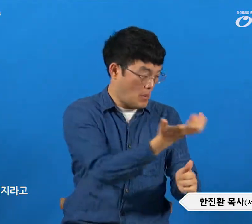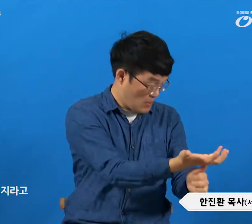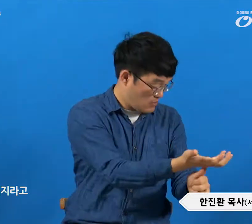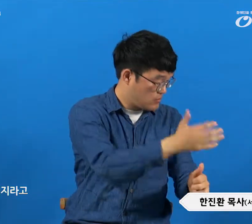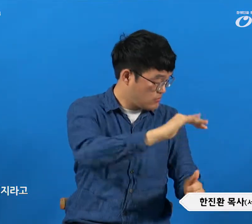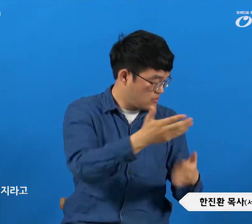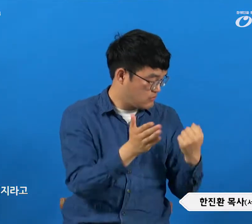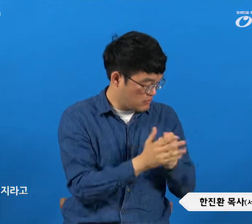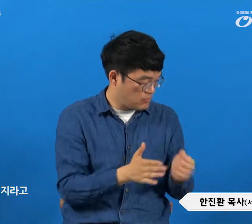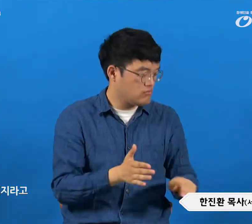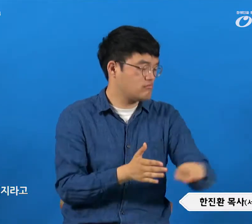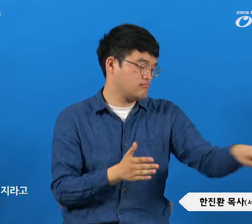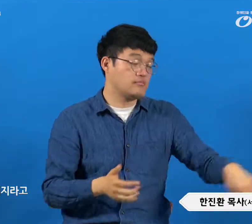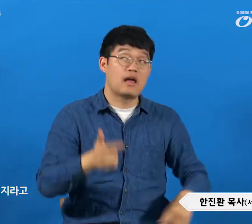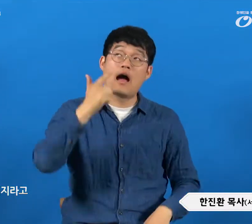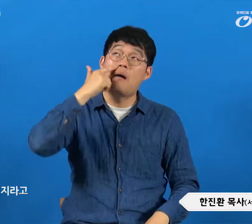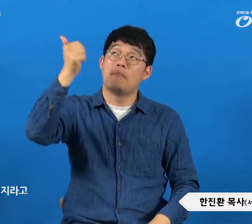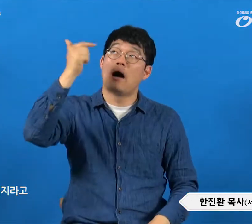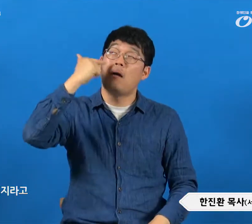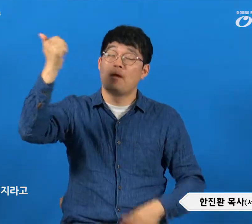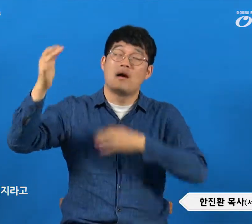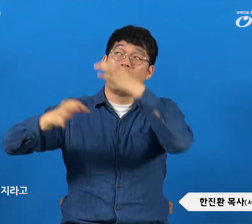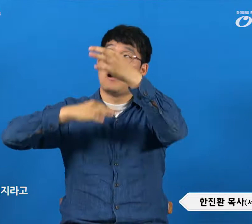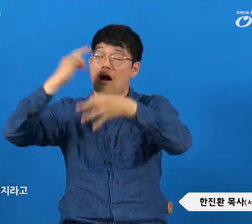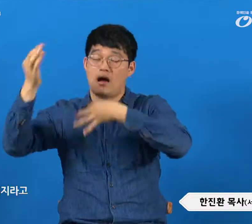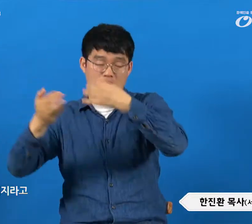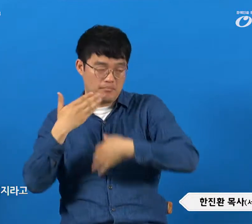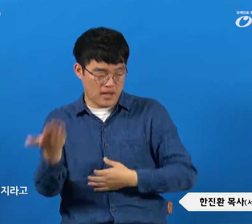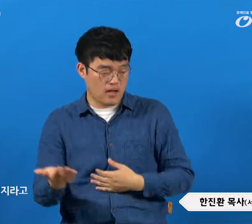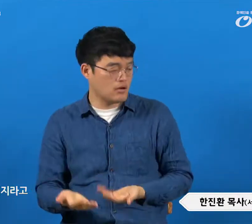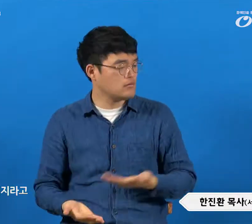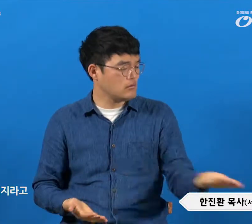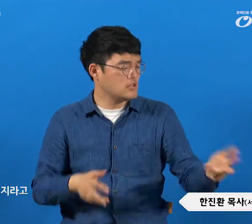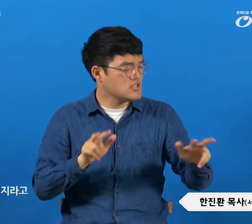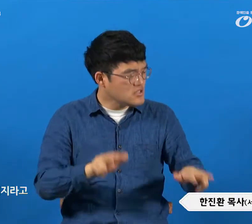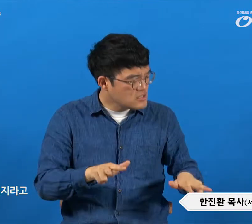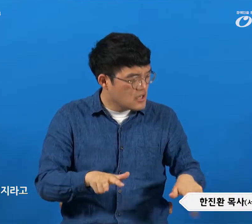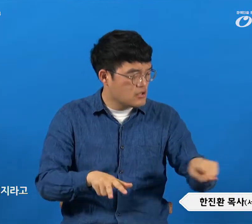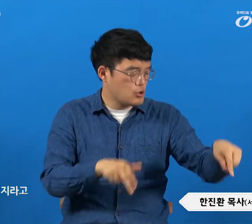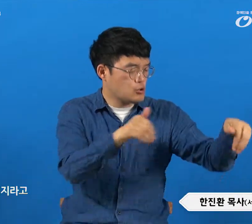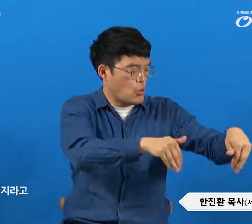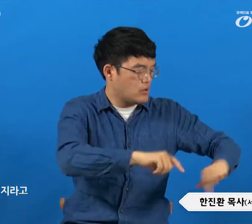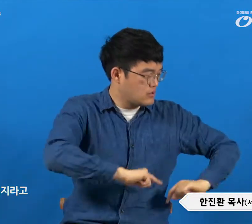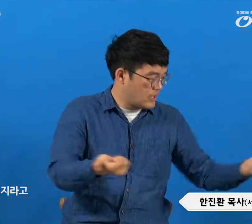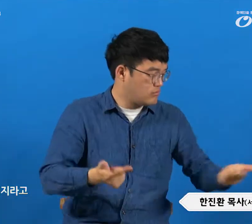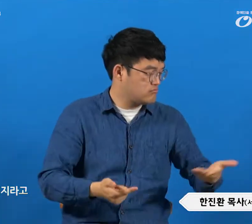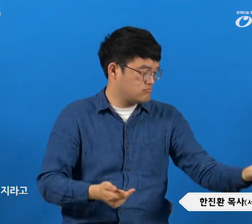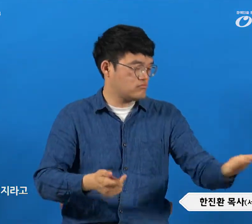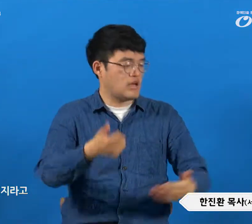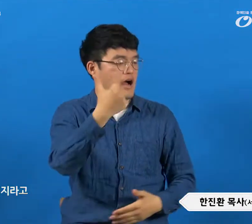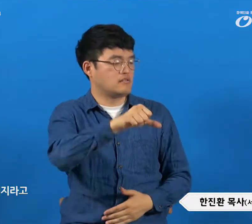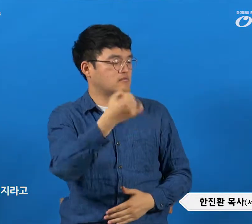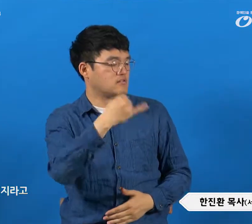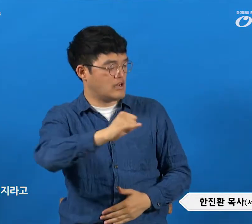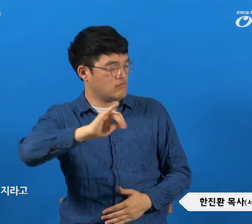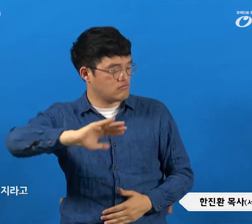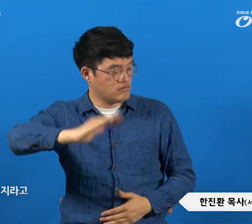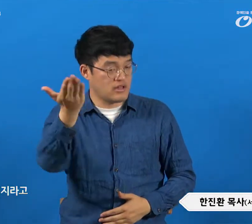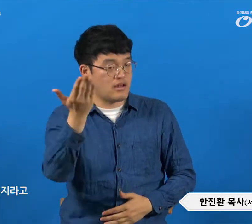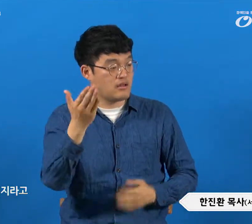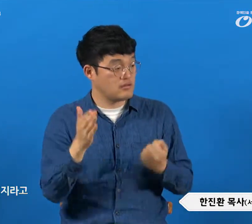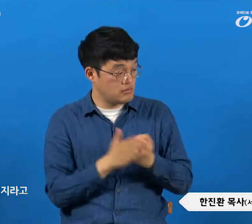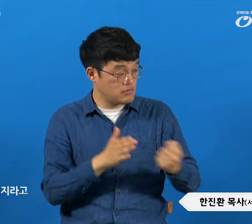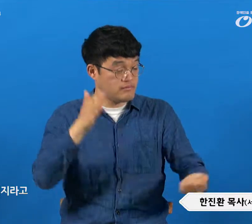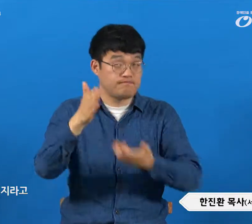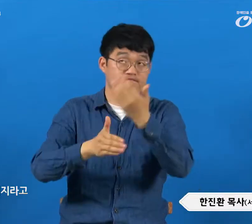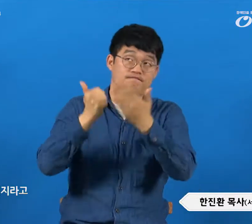부르짖느니라. 예수 믿는 사람들은 이제 종이 아니라 양자가 되었다고 말합니다. 하나님의 아들, 딸이 되었습니다.